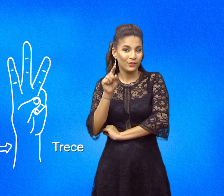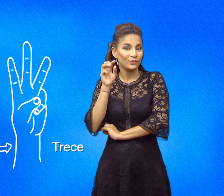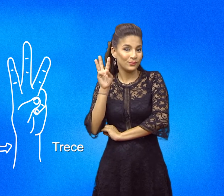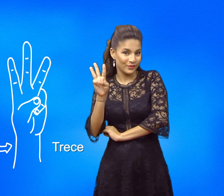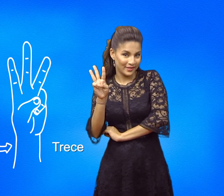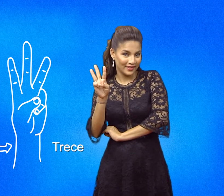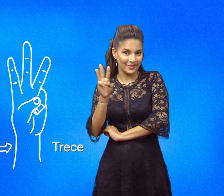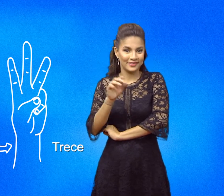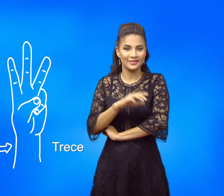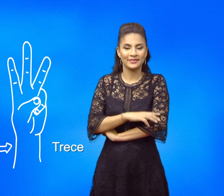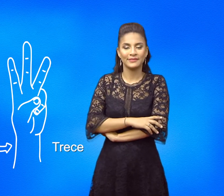13